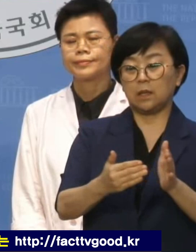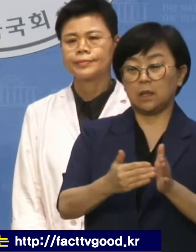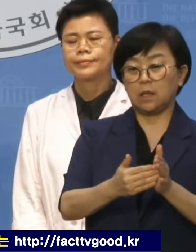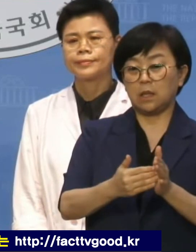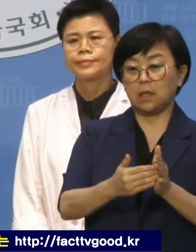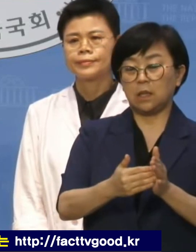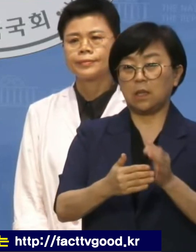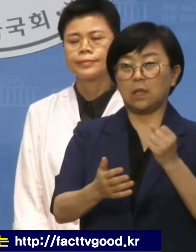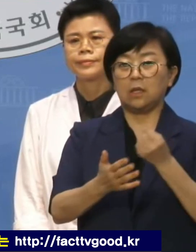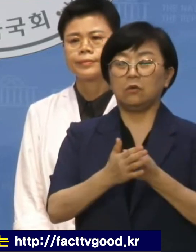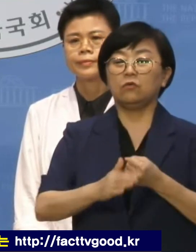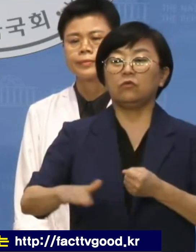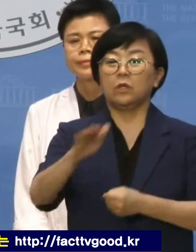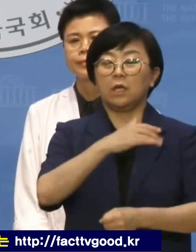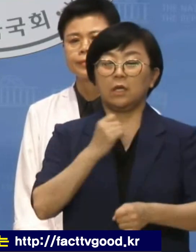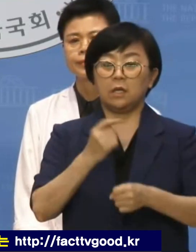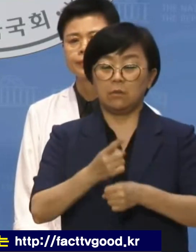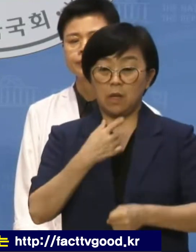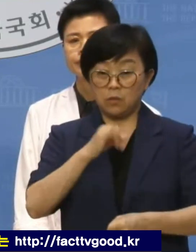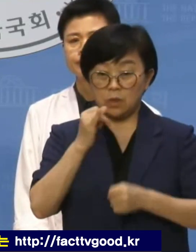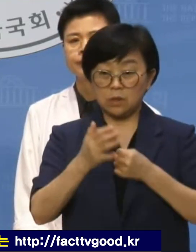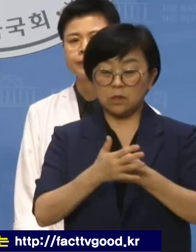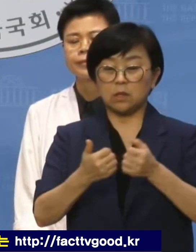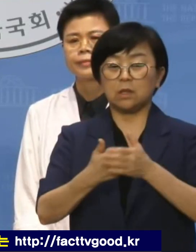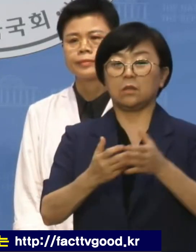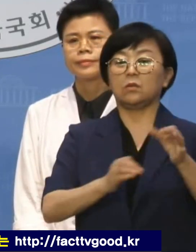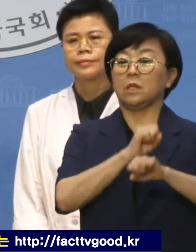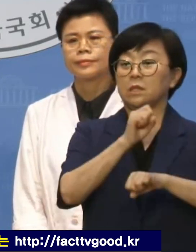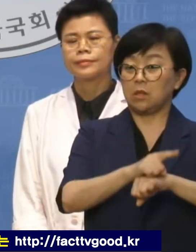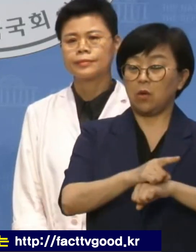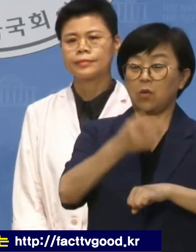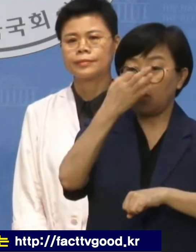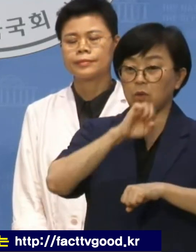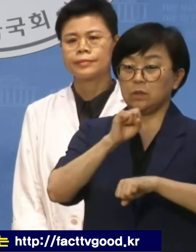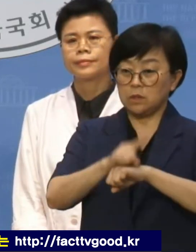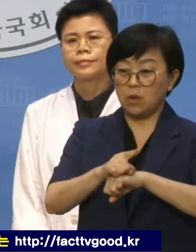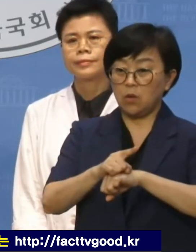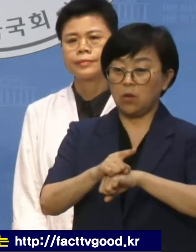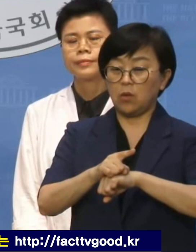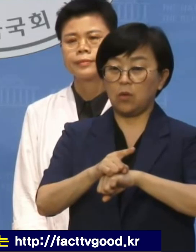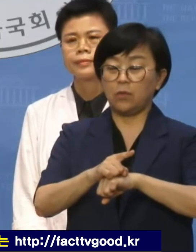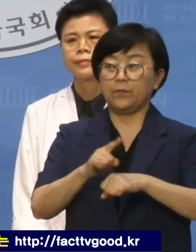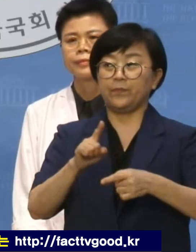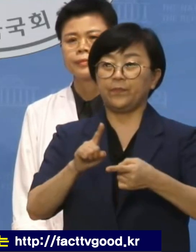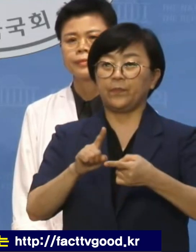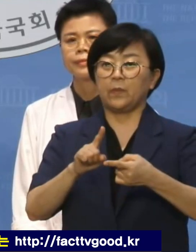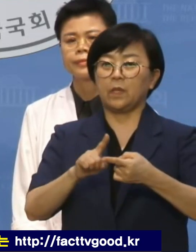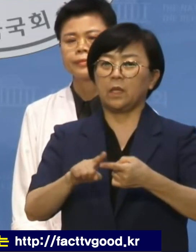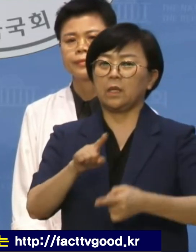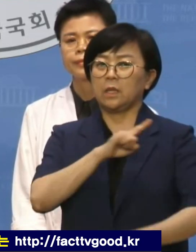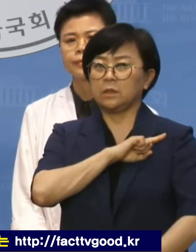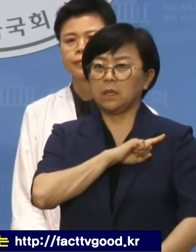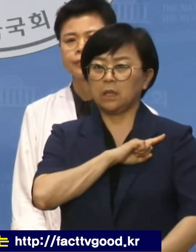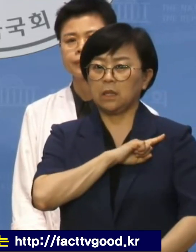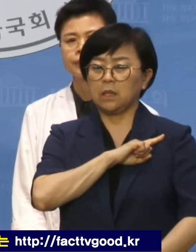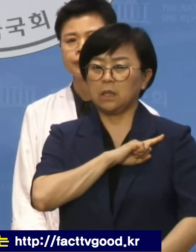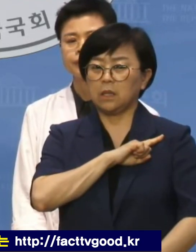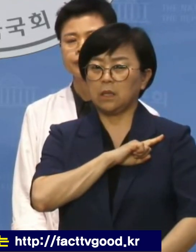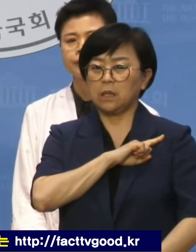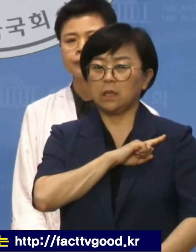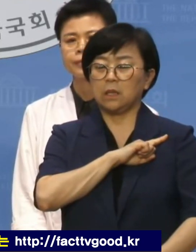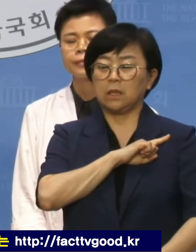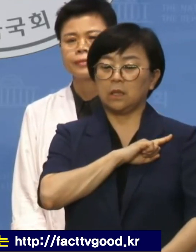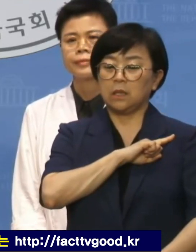통과됐다는 것은 우리들이 다 알다시피 경제성이라든가 효율성, 그다음에 편의성에서 가장